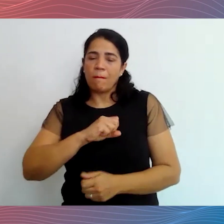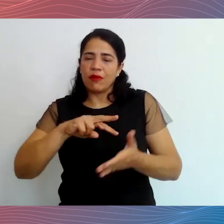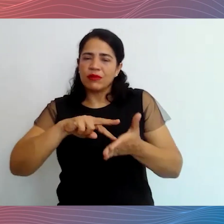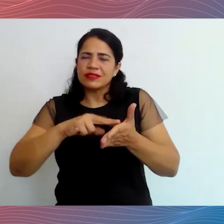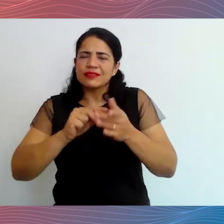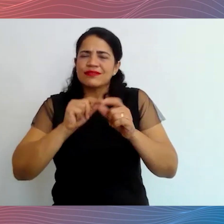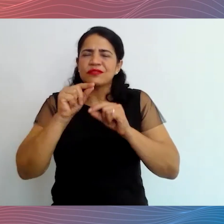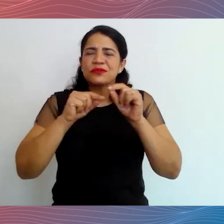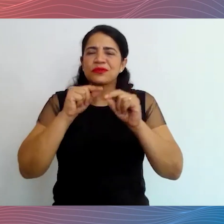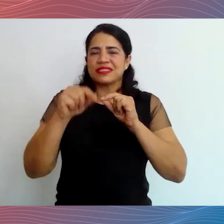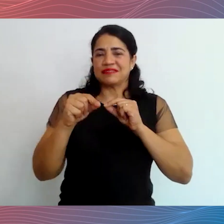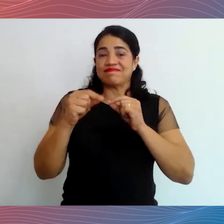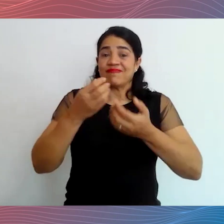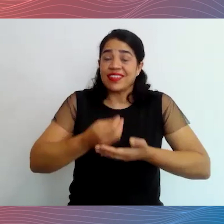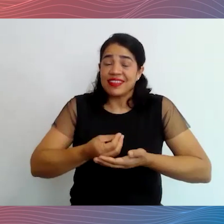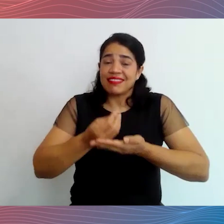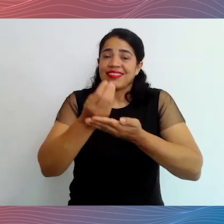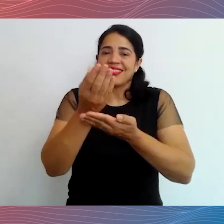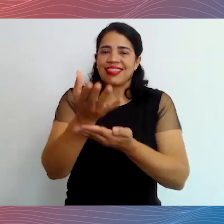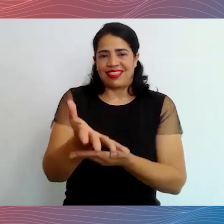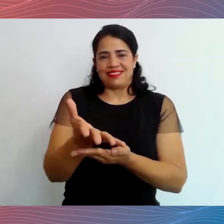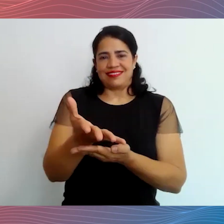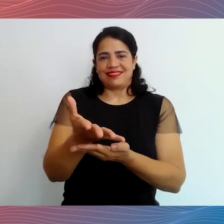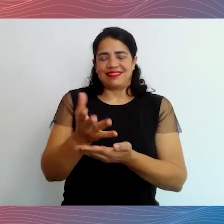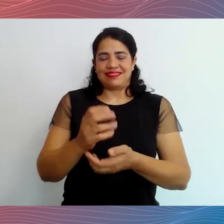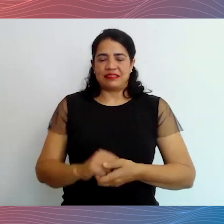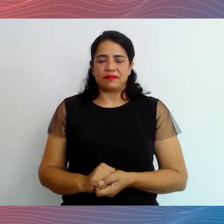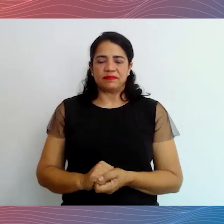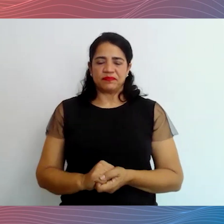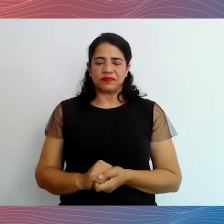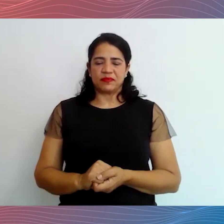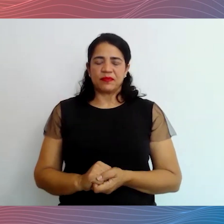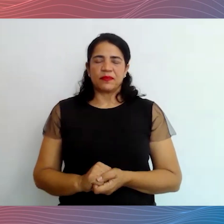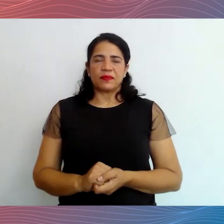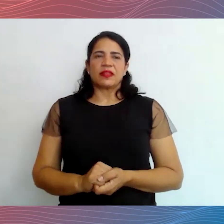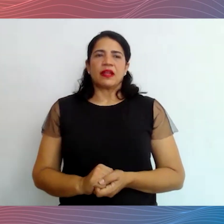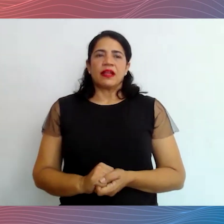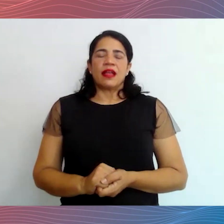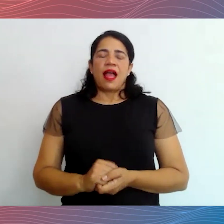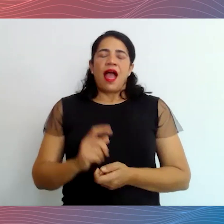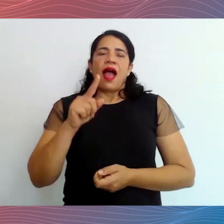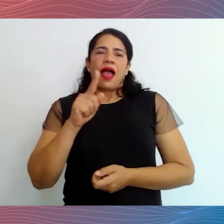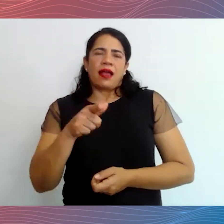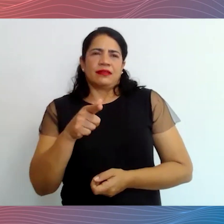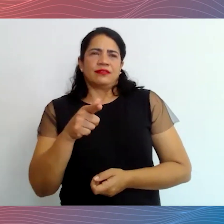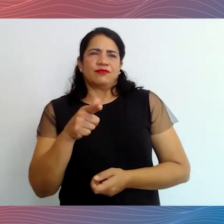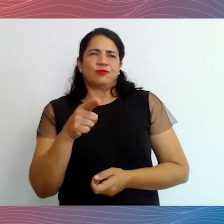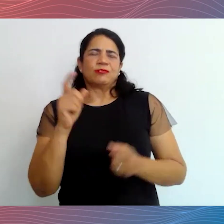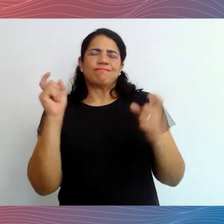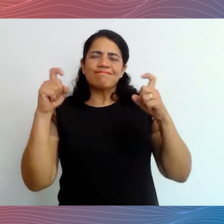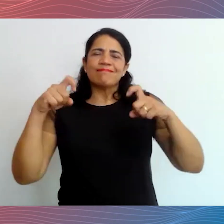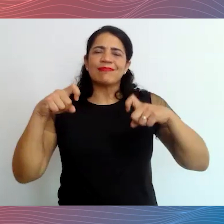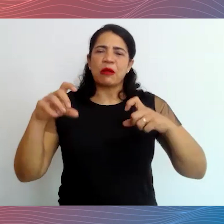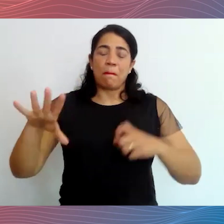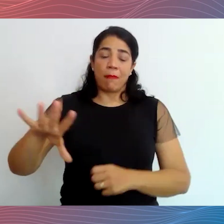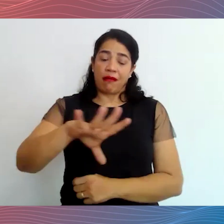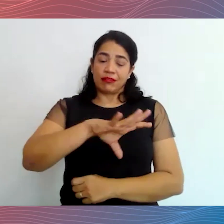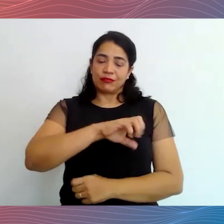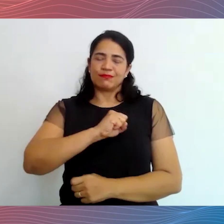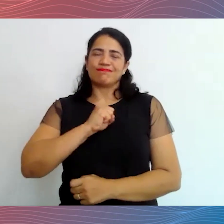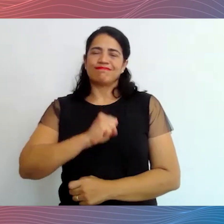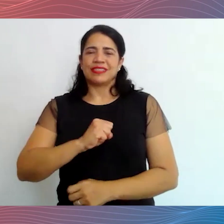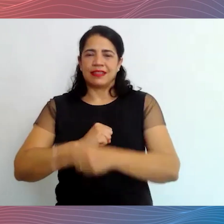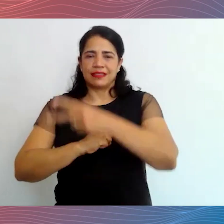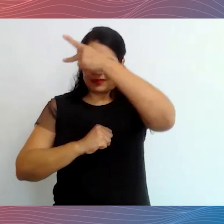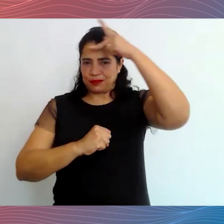força do ensinamento, você passa a amar as pessoas, porque esse amor está constituído em você. Você